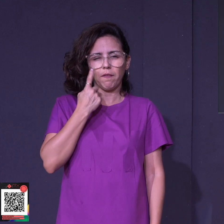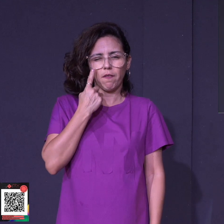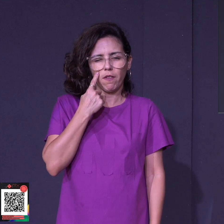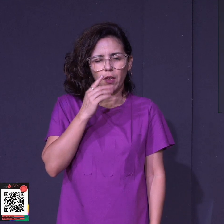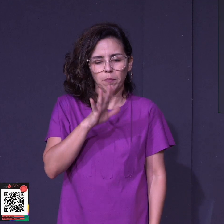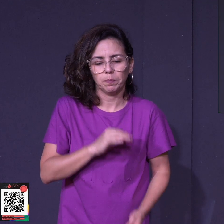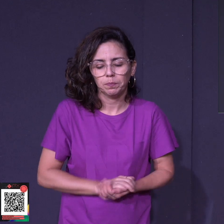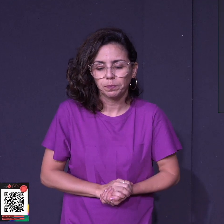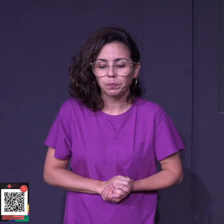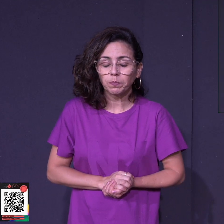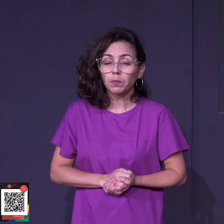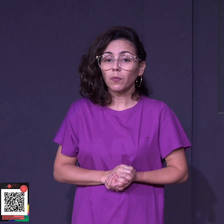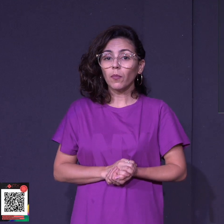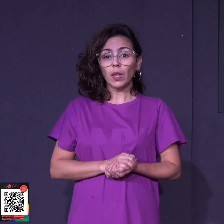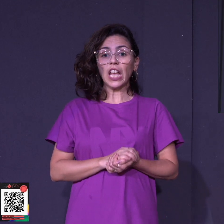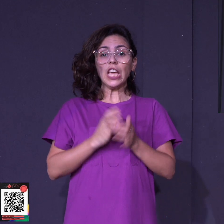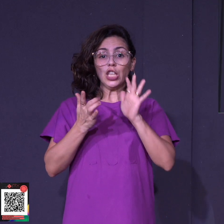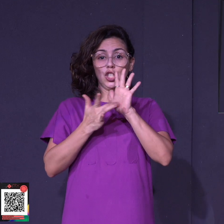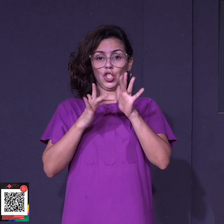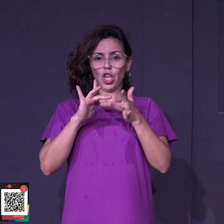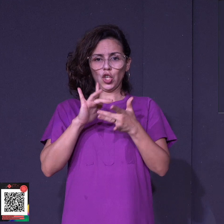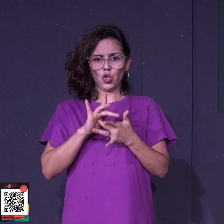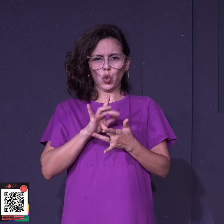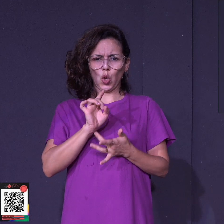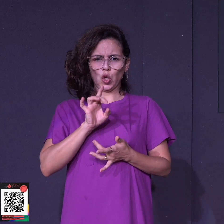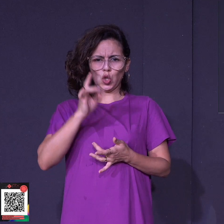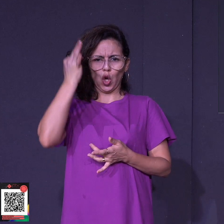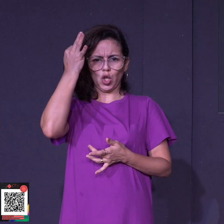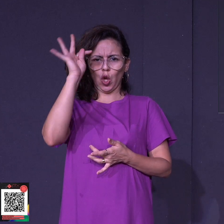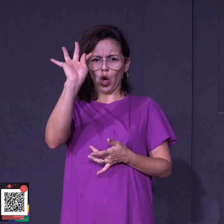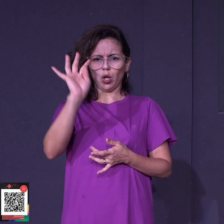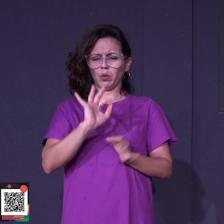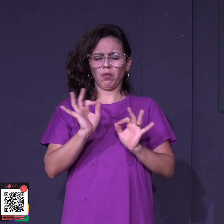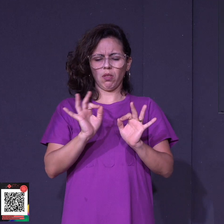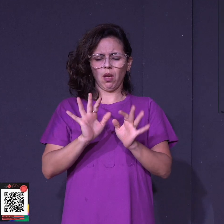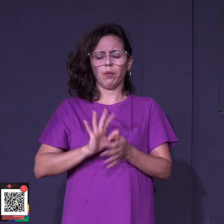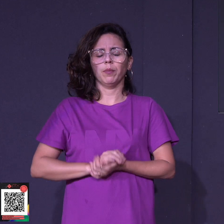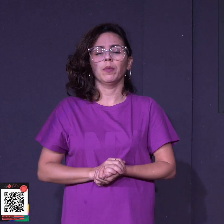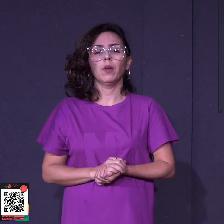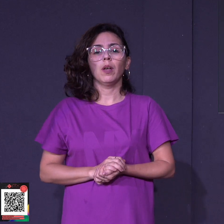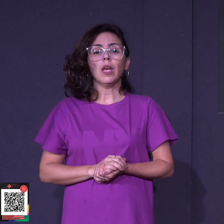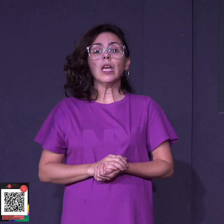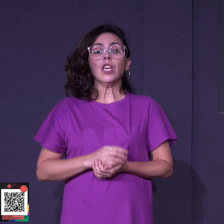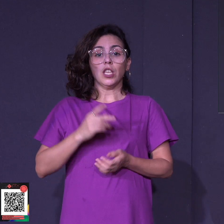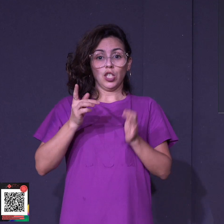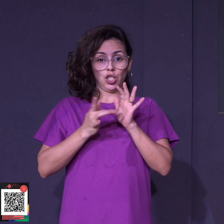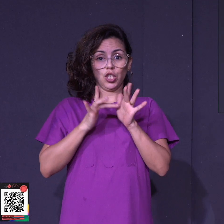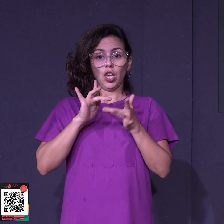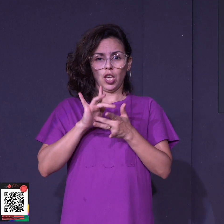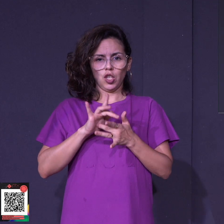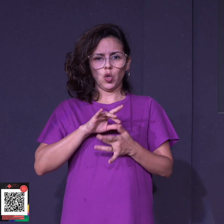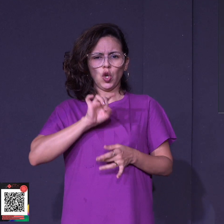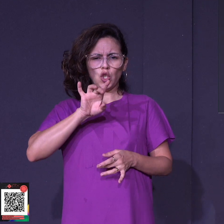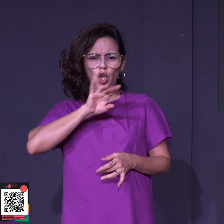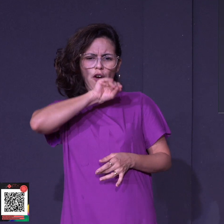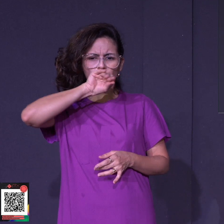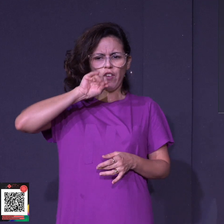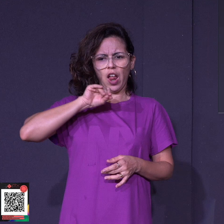fazendo um sermão, no Sermão da Montanha, dizendo palavras bonitas, fáceis de ouvir, difíceis de praticar. De maneira alguma.